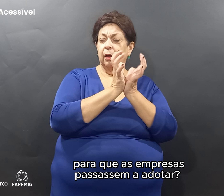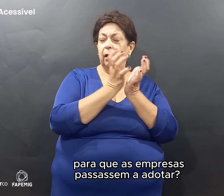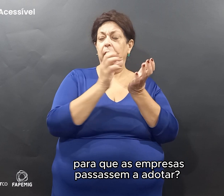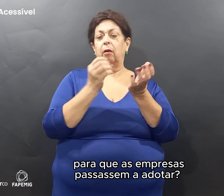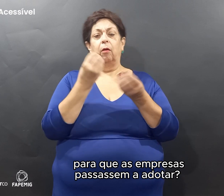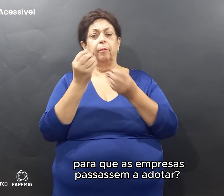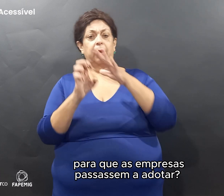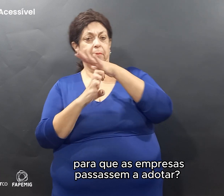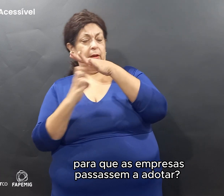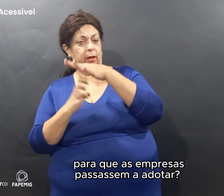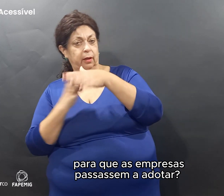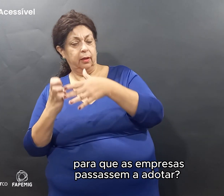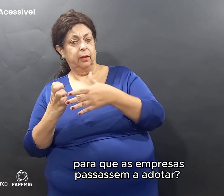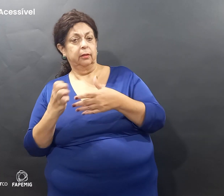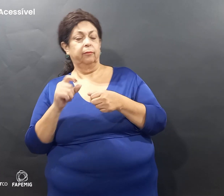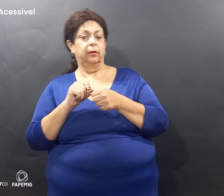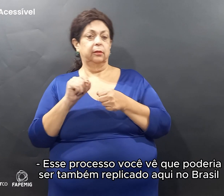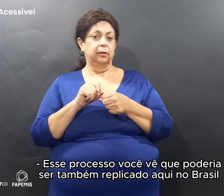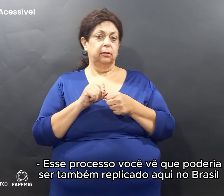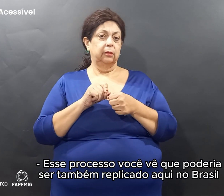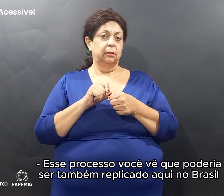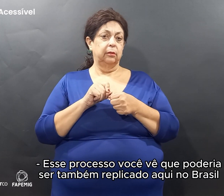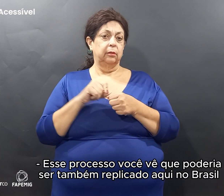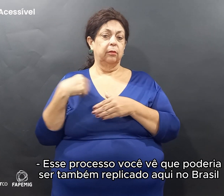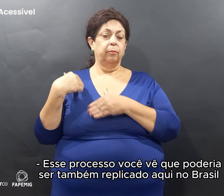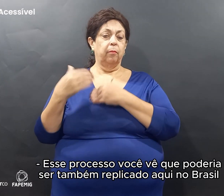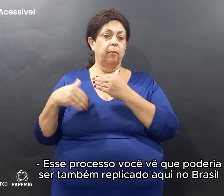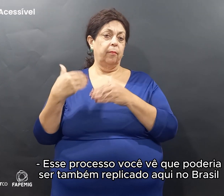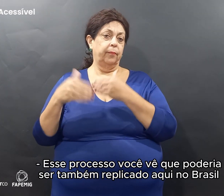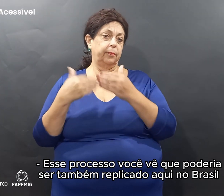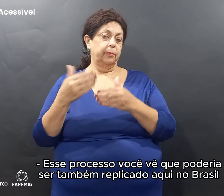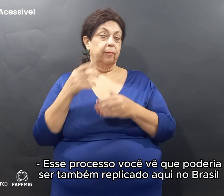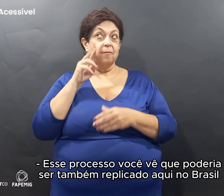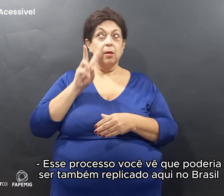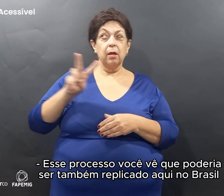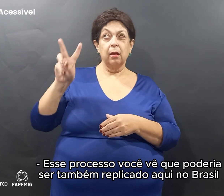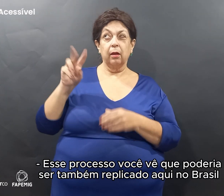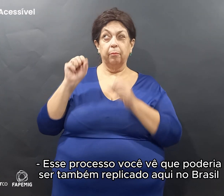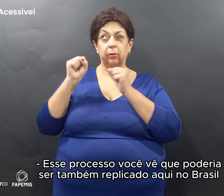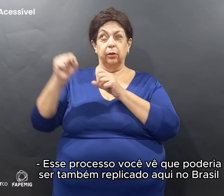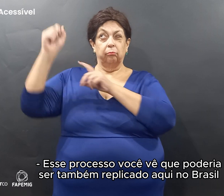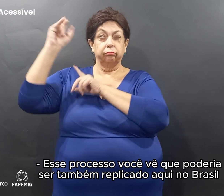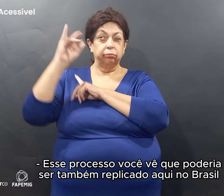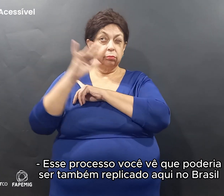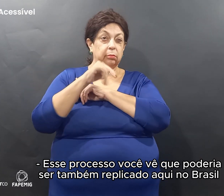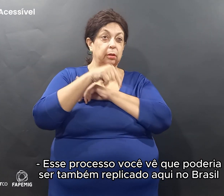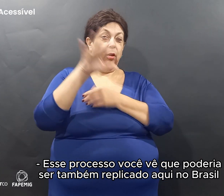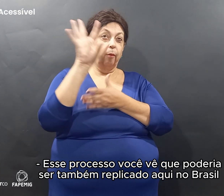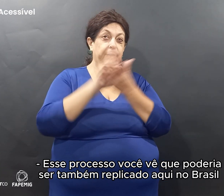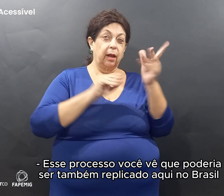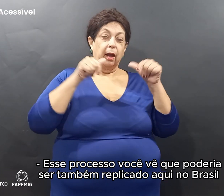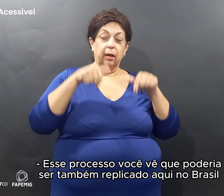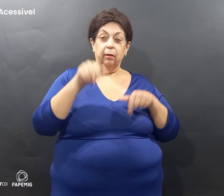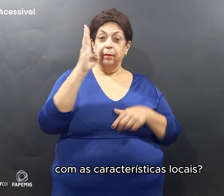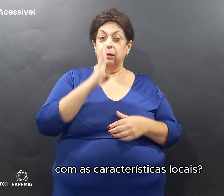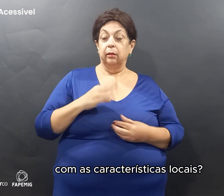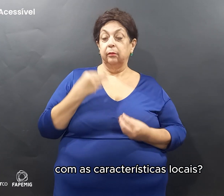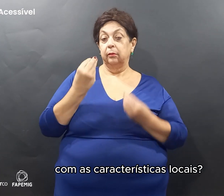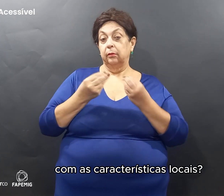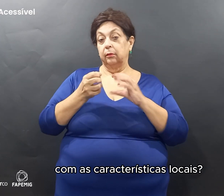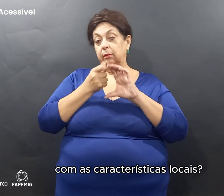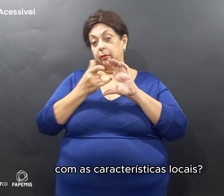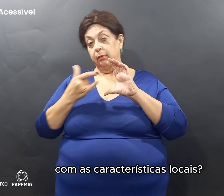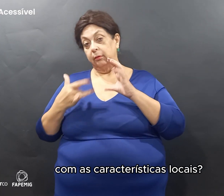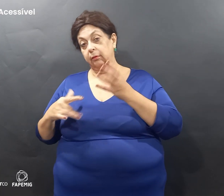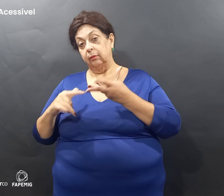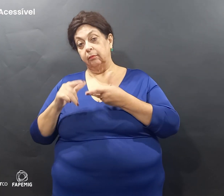as empresas passassem a adotar? Esse processo, você vê que ele poderia ser também replicado aqui no Brasil com as